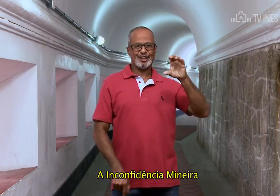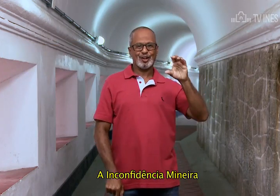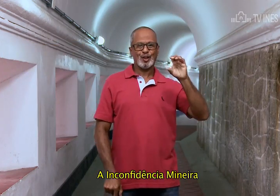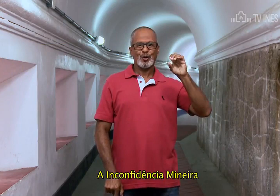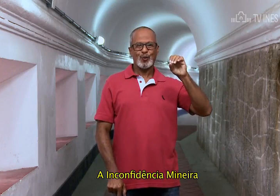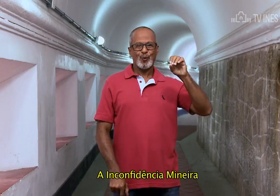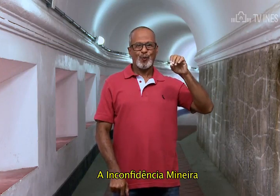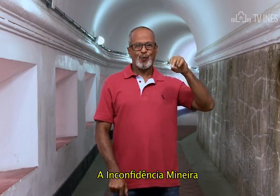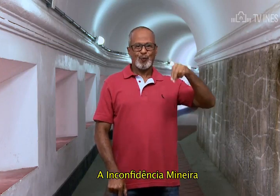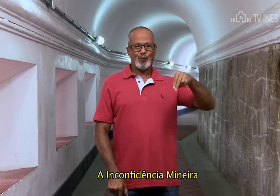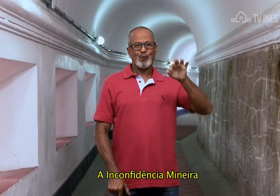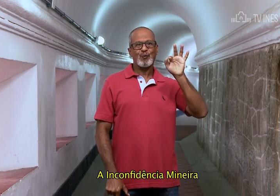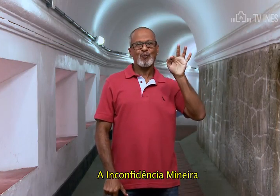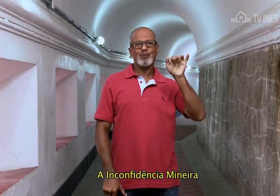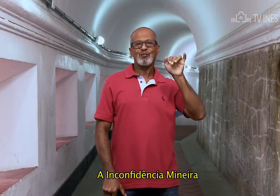A Inconfidência Mineira